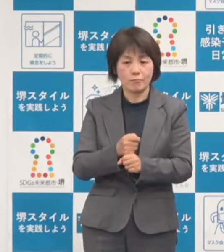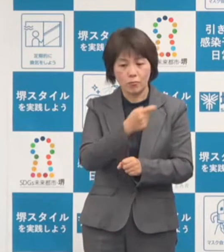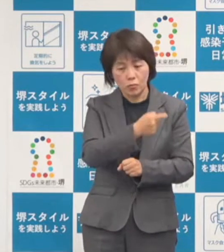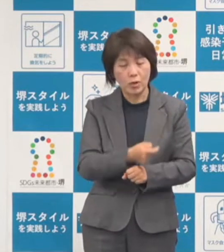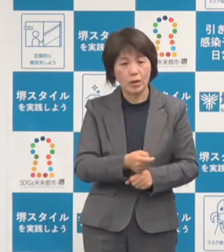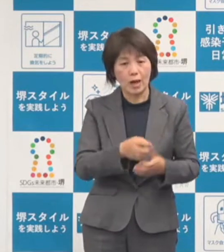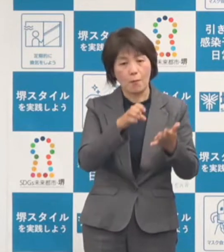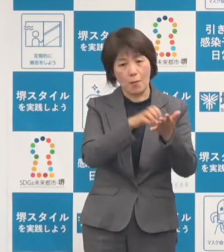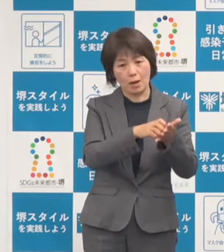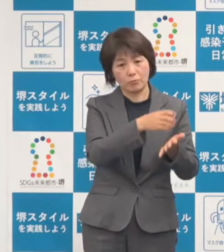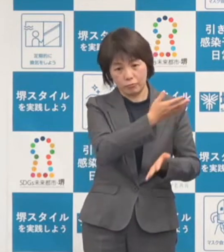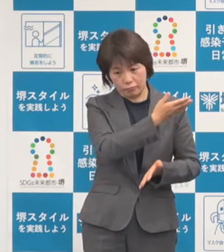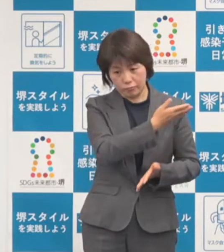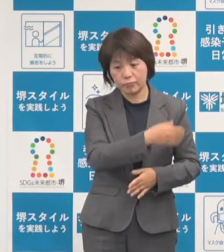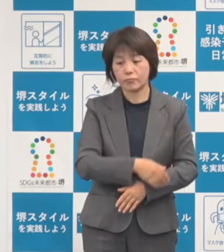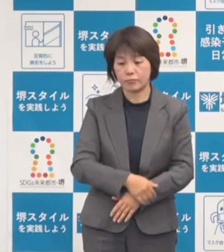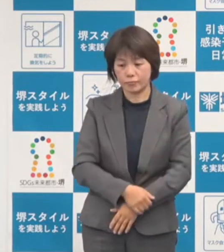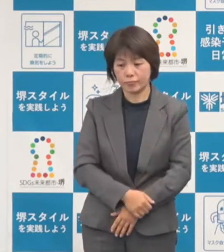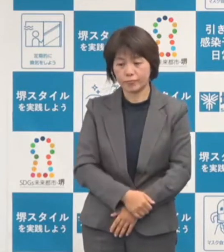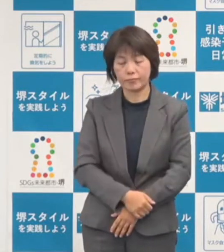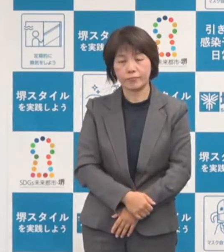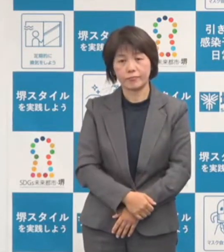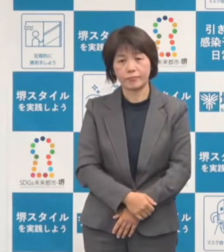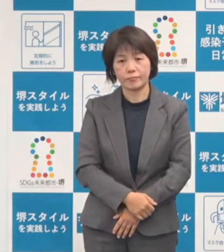ークです。